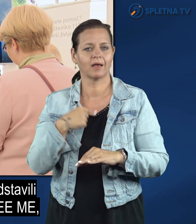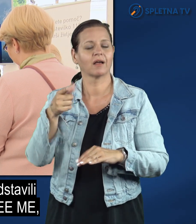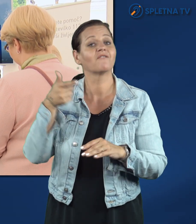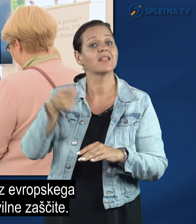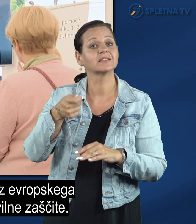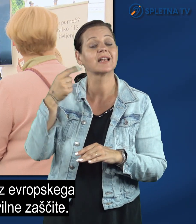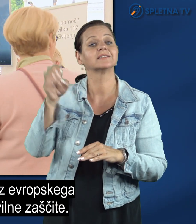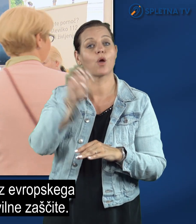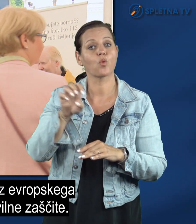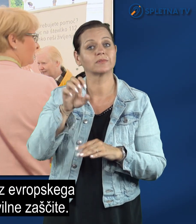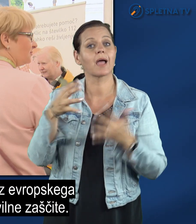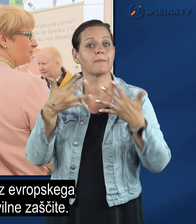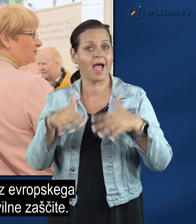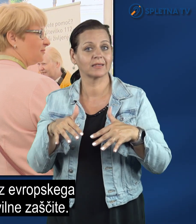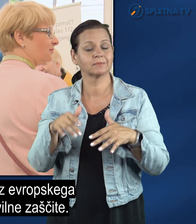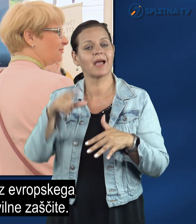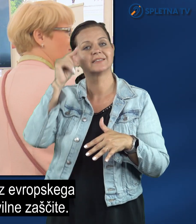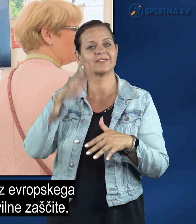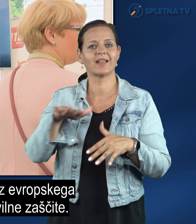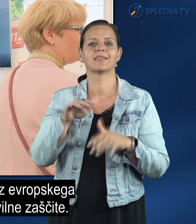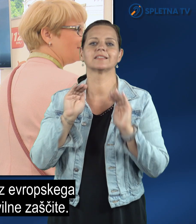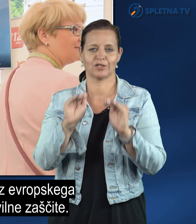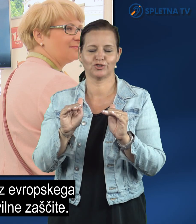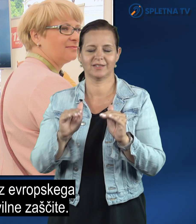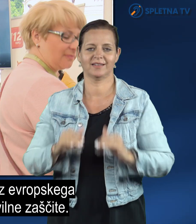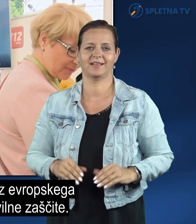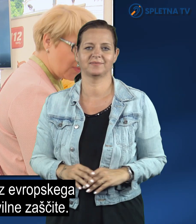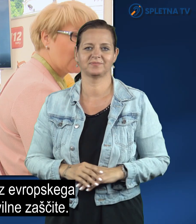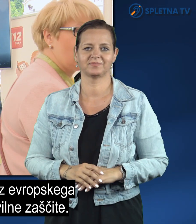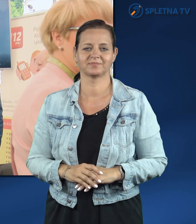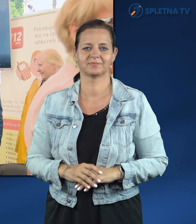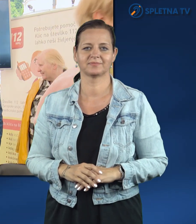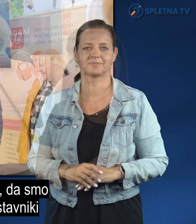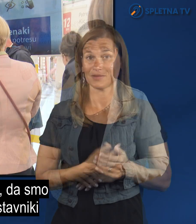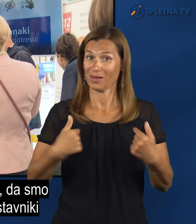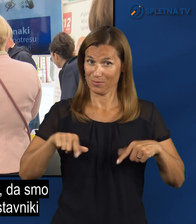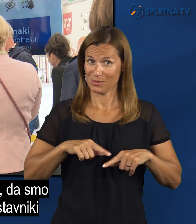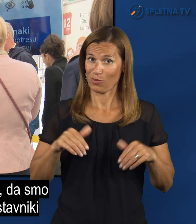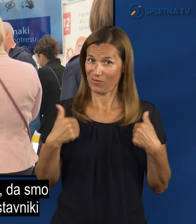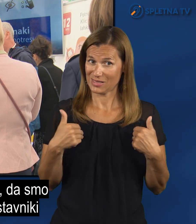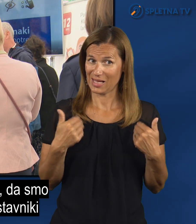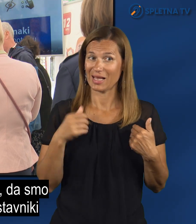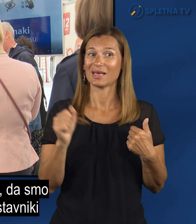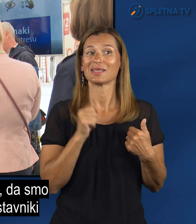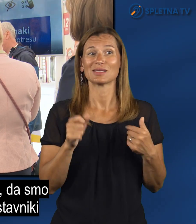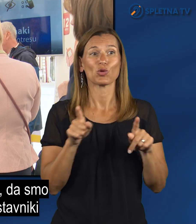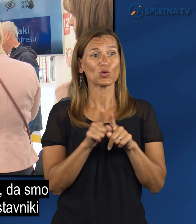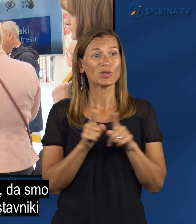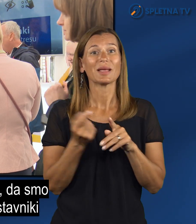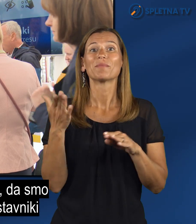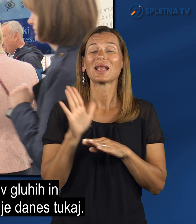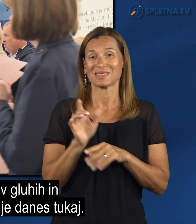predstavili projekt SIMI, ki je financiran iz Evropskega mehanizma civilne zaščite. Veseli smo, da smo